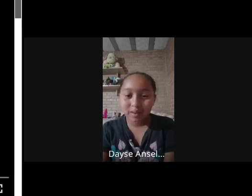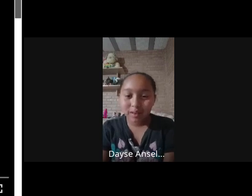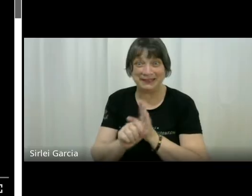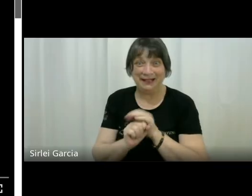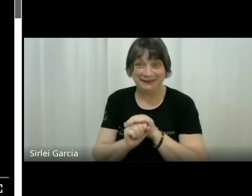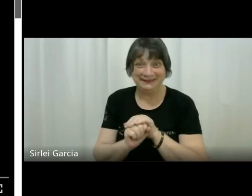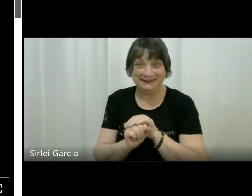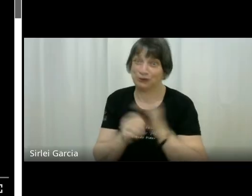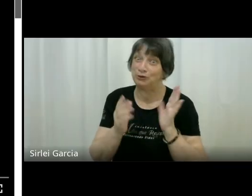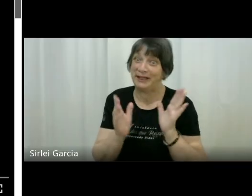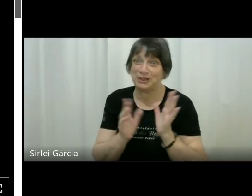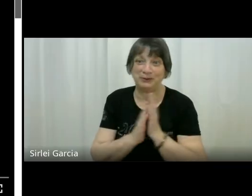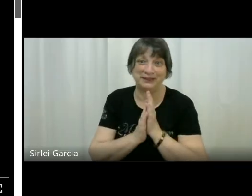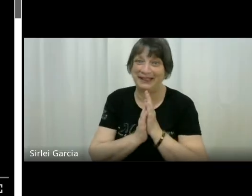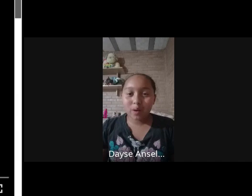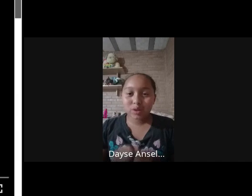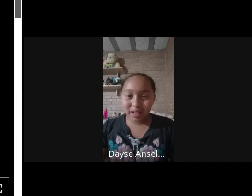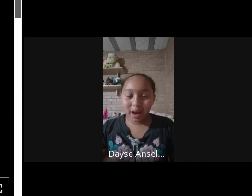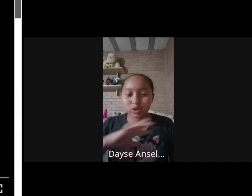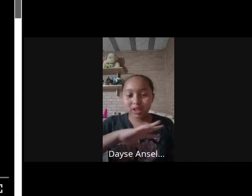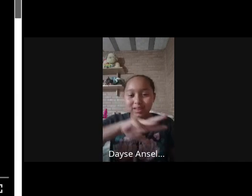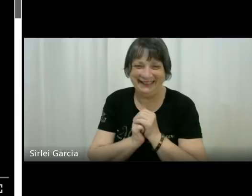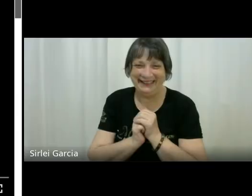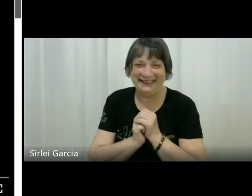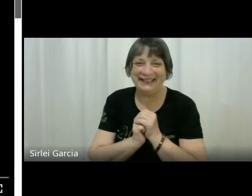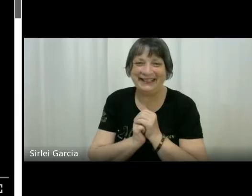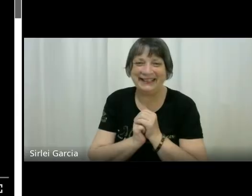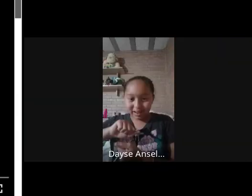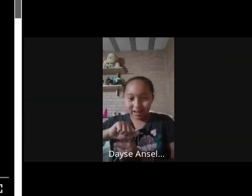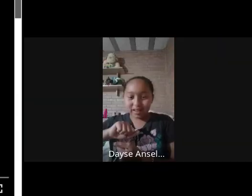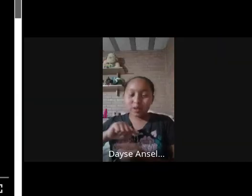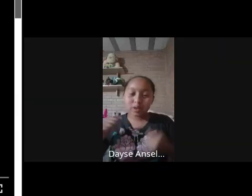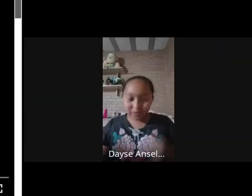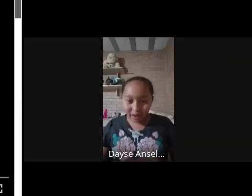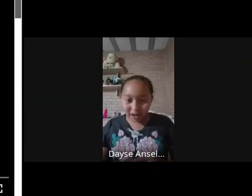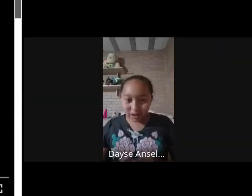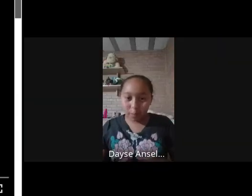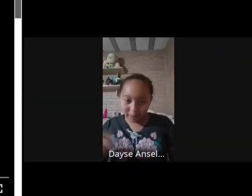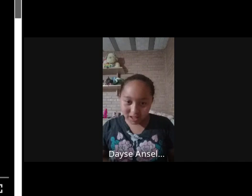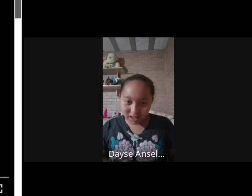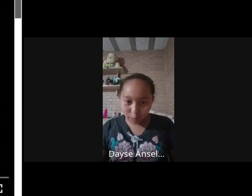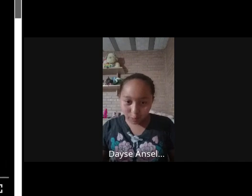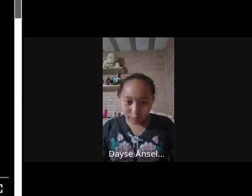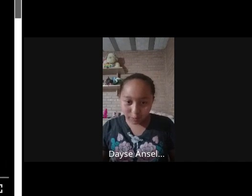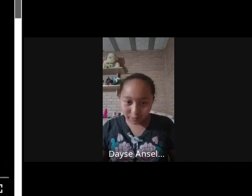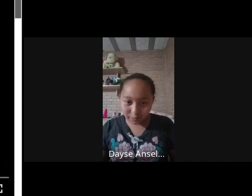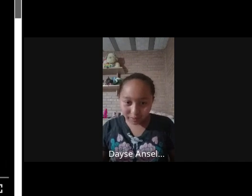Pode perguntar. Se eu souber responder. Sinal de Terra e universo é o